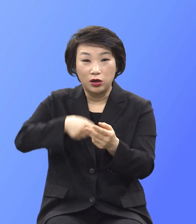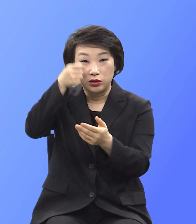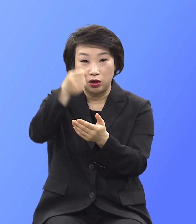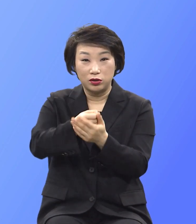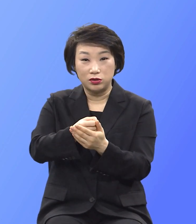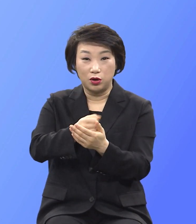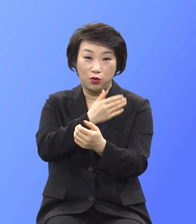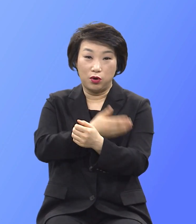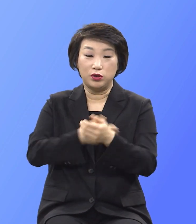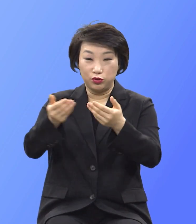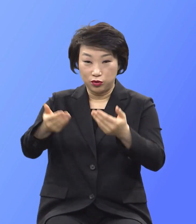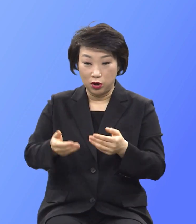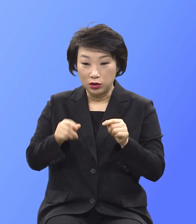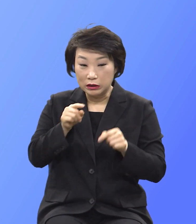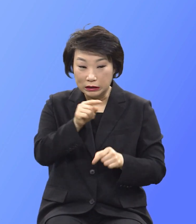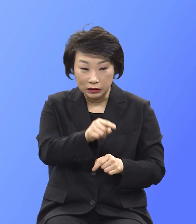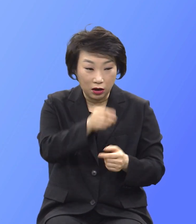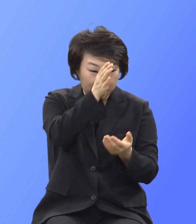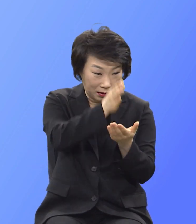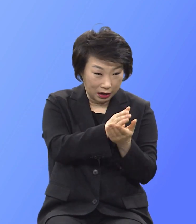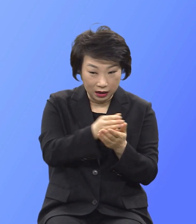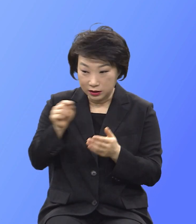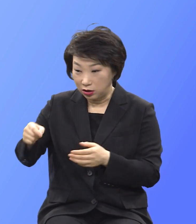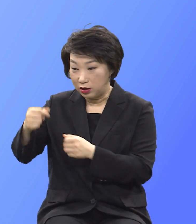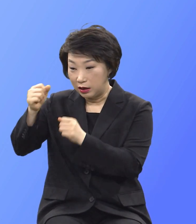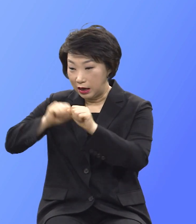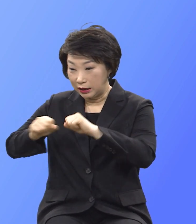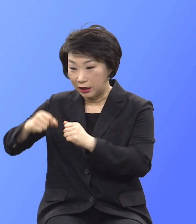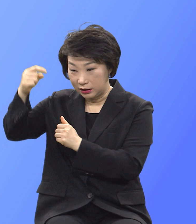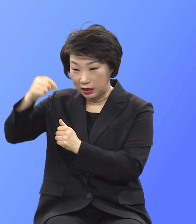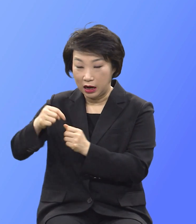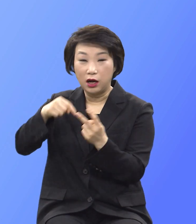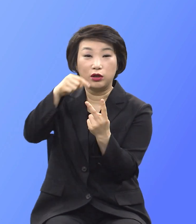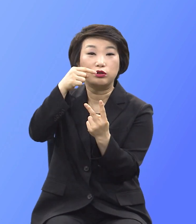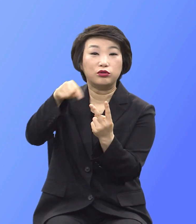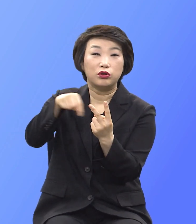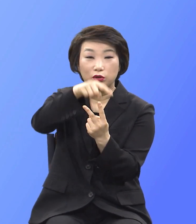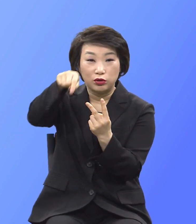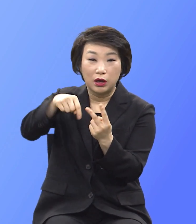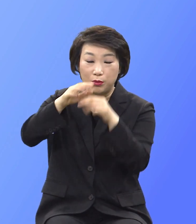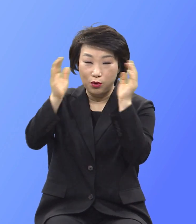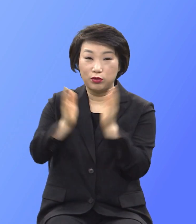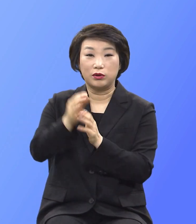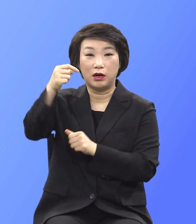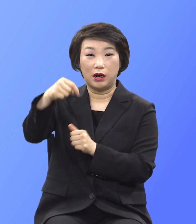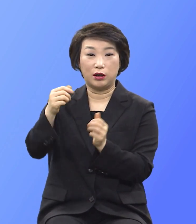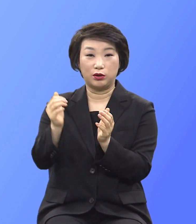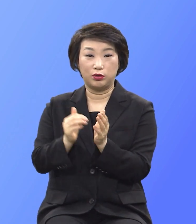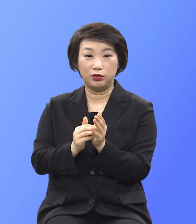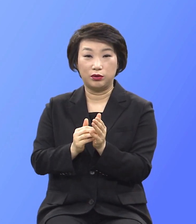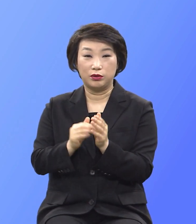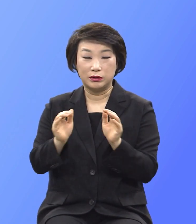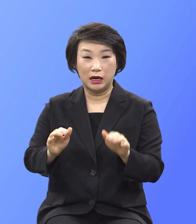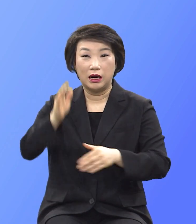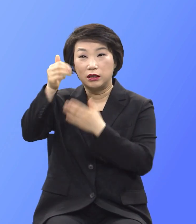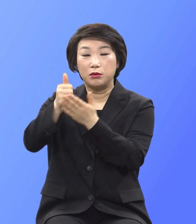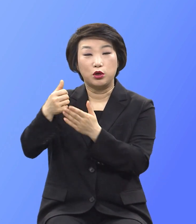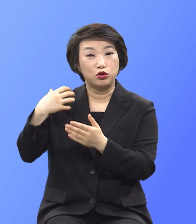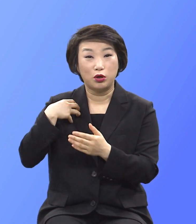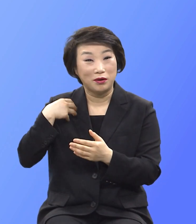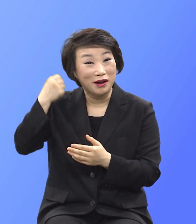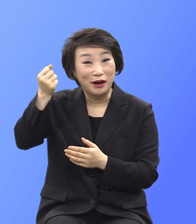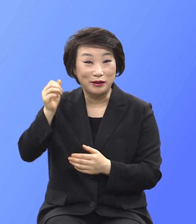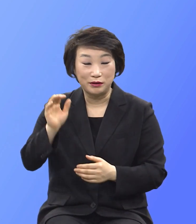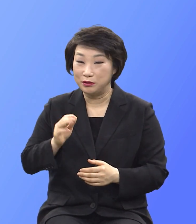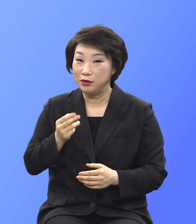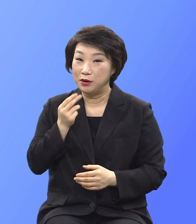하되 이건 하지마, 이건 해 가르쳐 주셨기에 하나님은 책임이